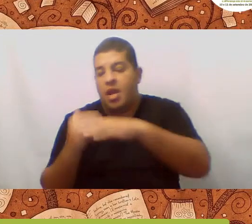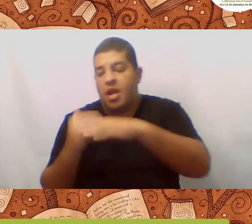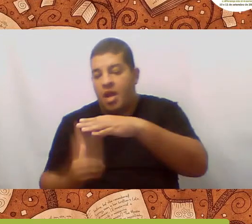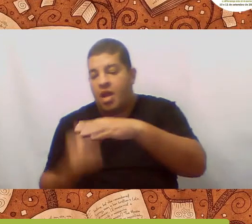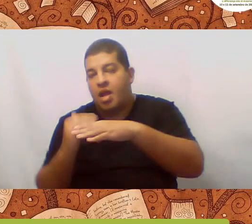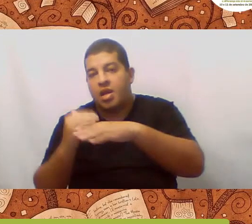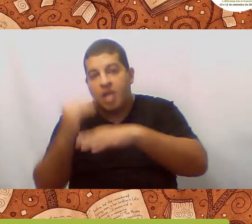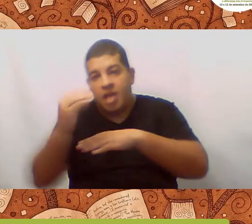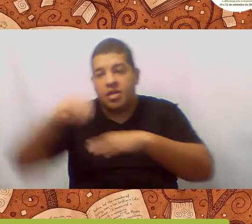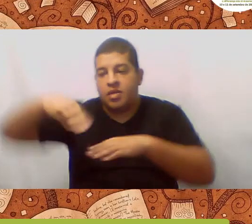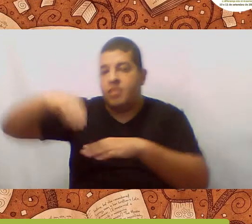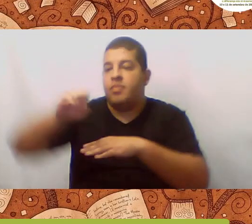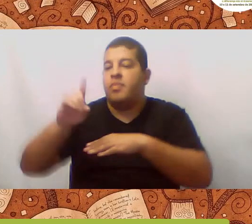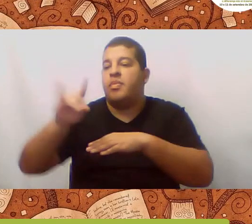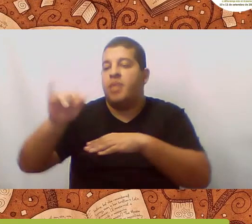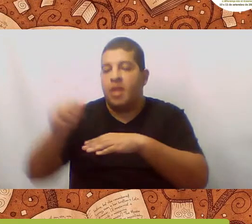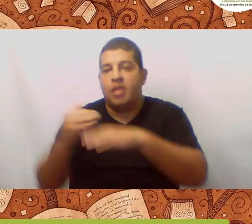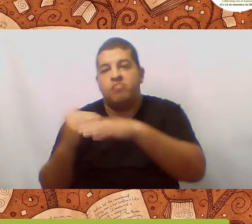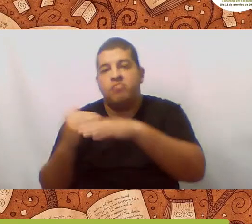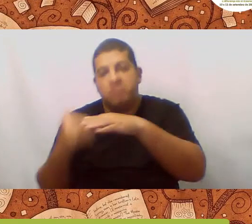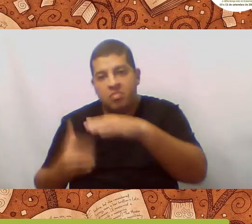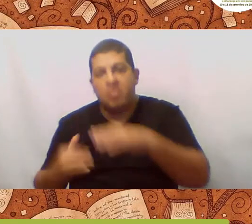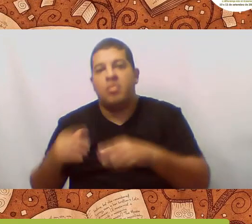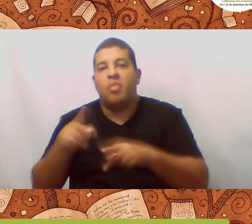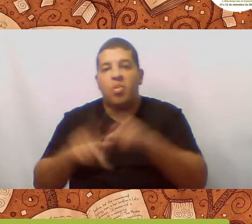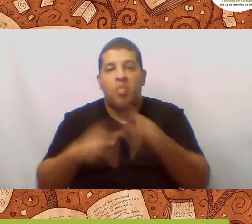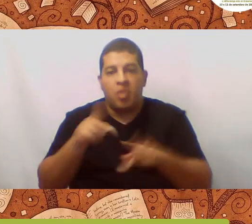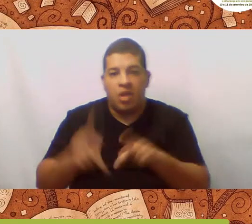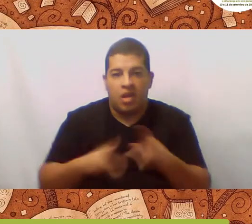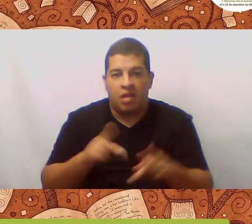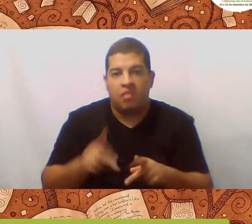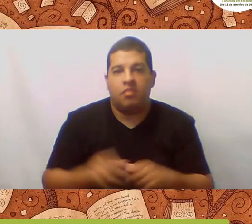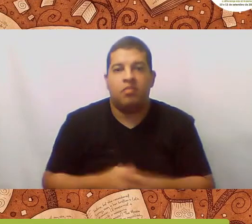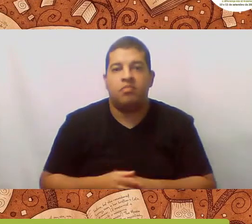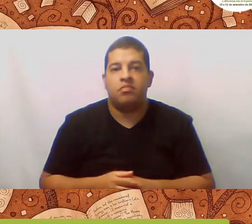classes médias, né, há